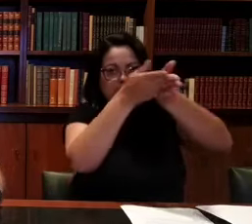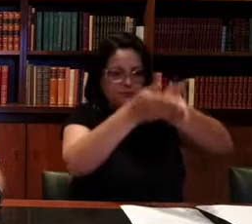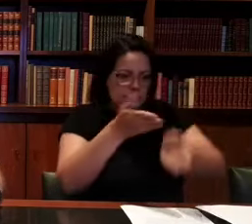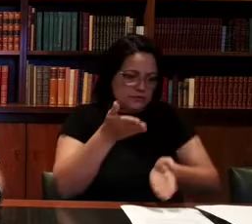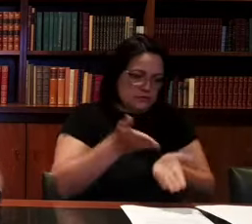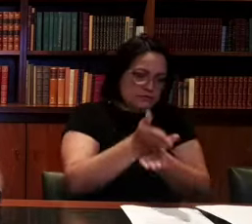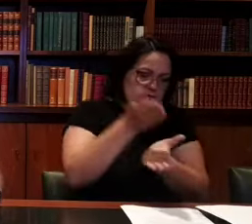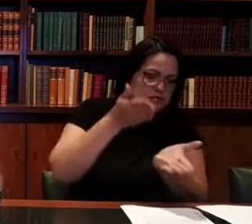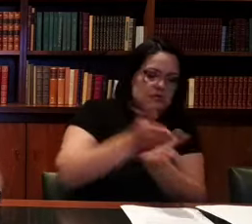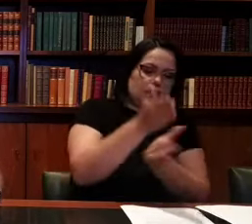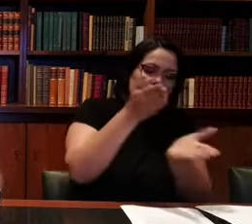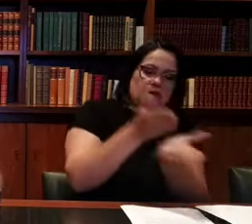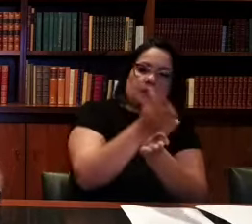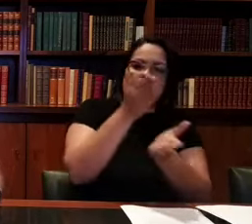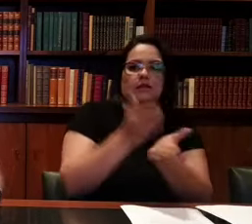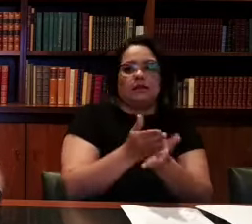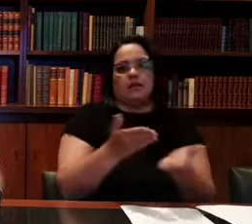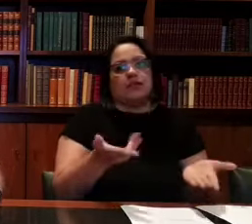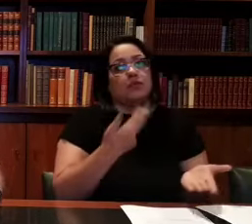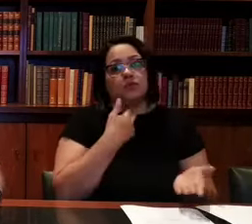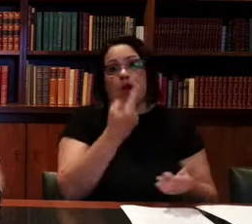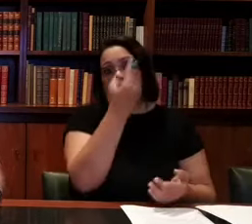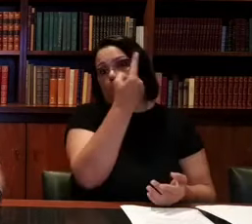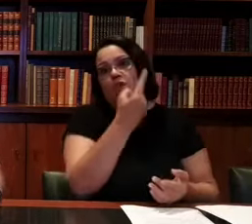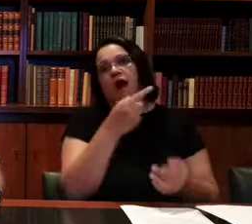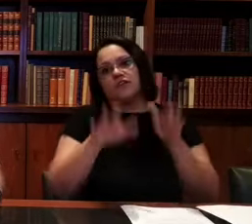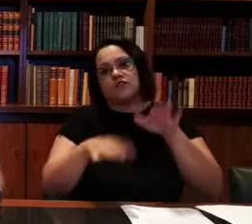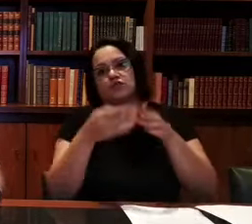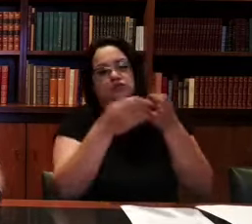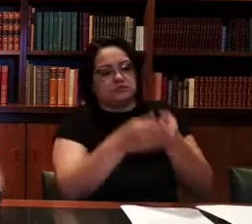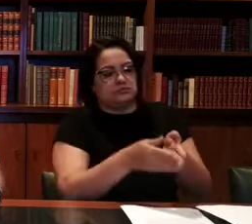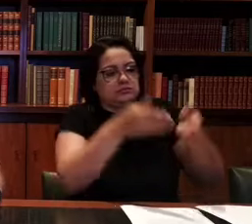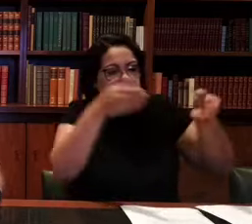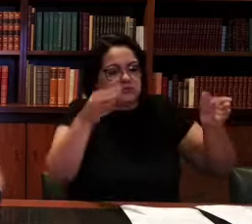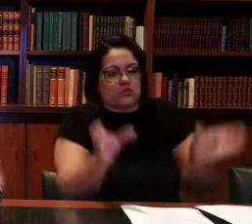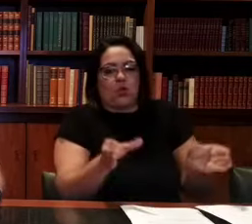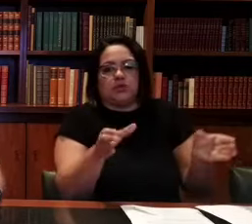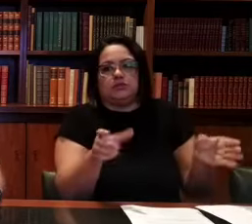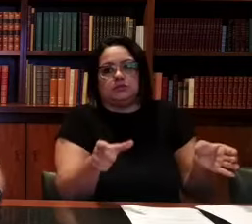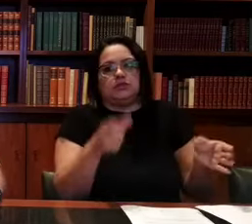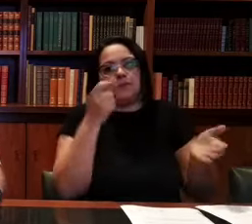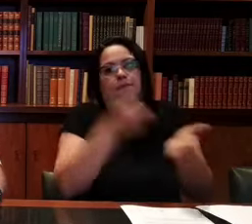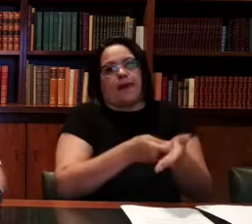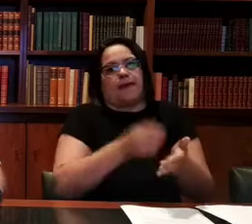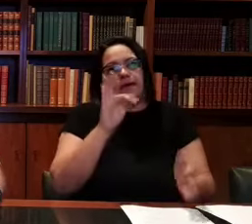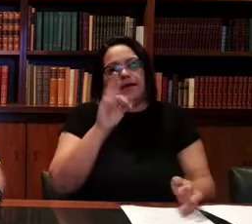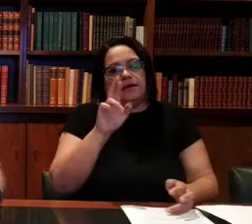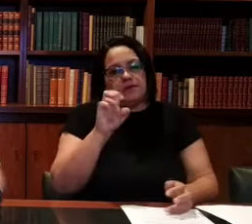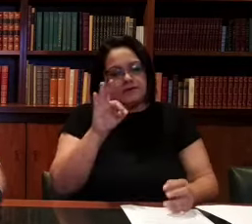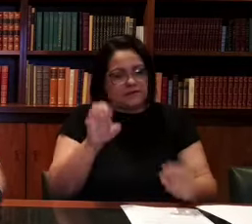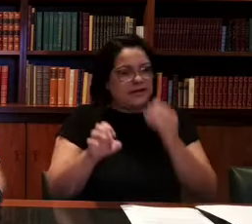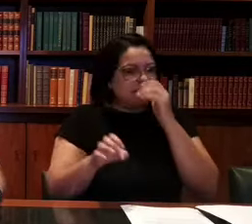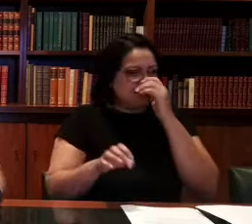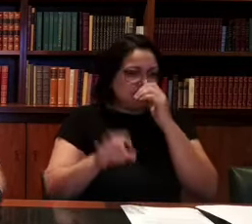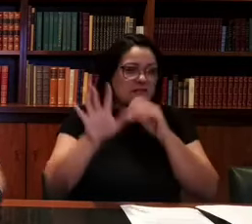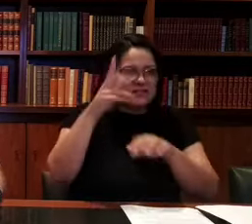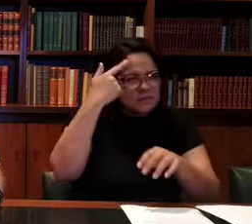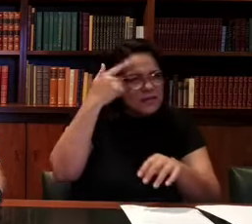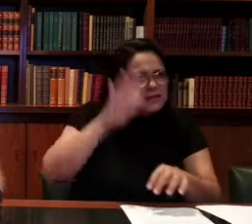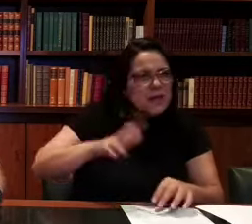pois vezes e vê se trazer o navio tem que fazer 2 E aí obviamente aumenta o custo do frete exatamente ela parece